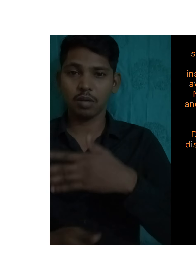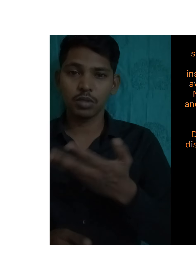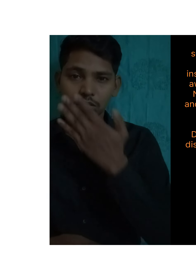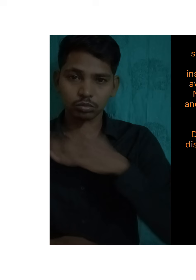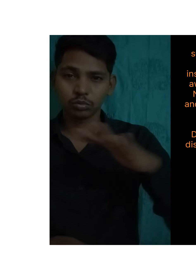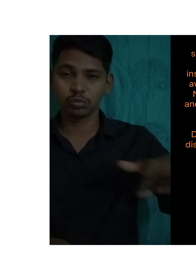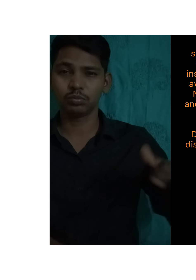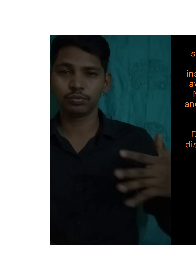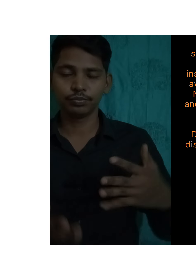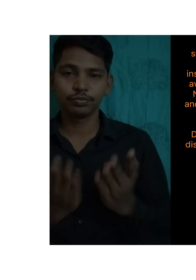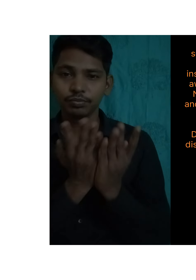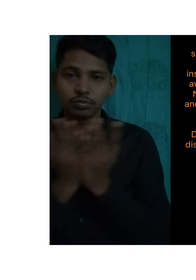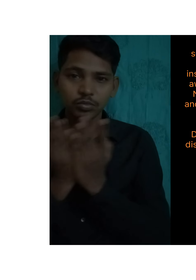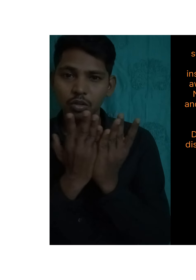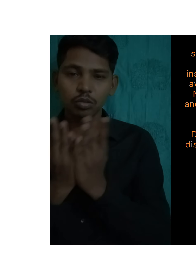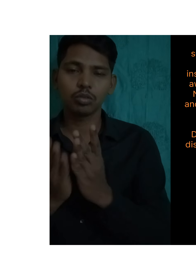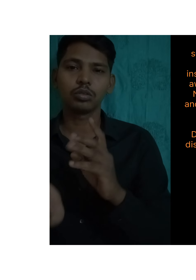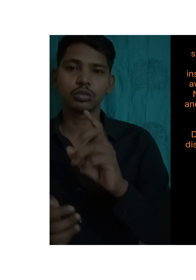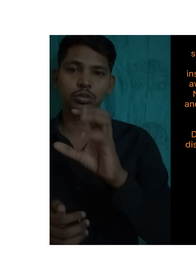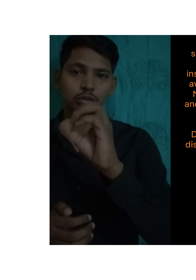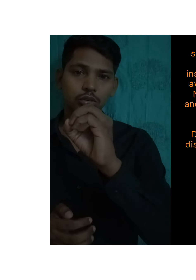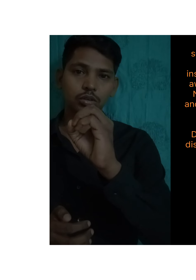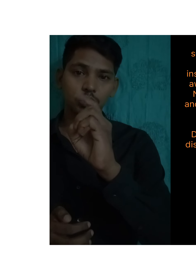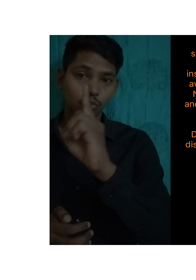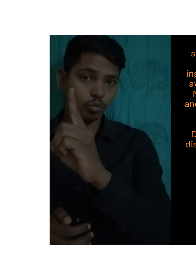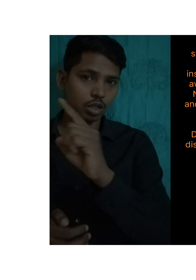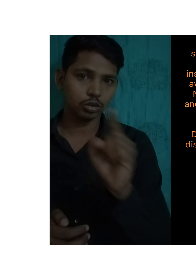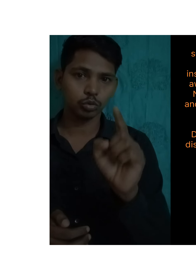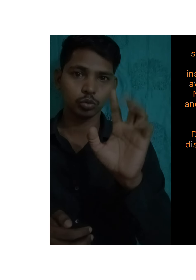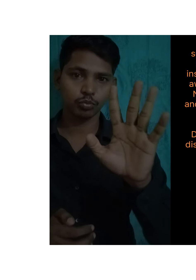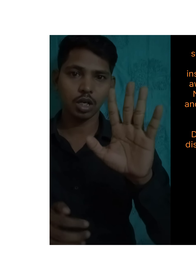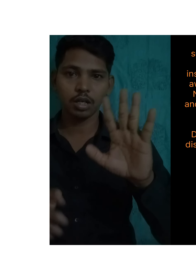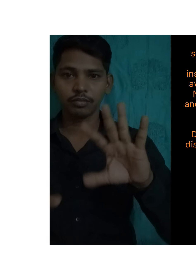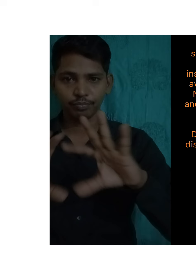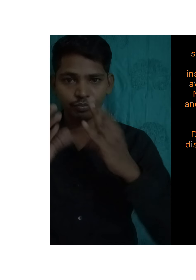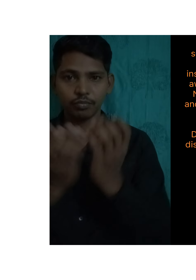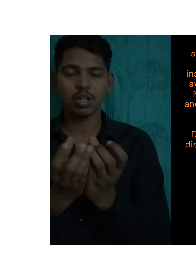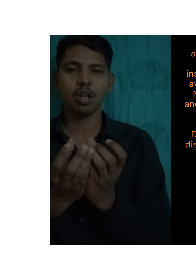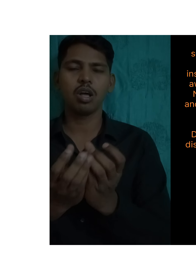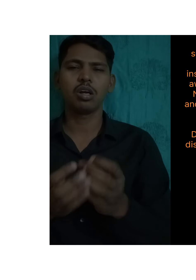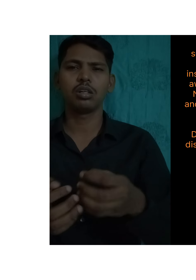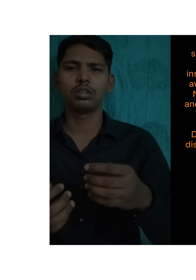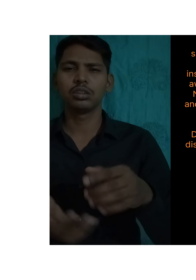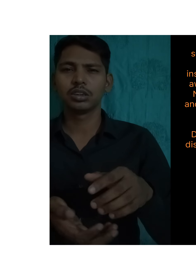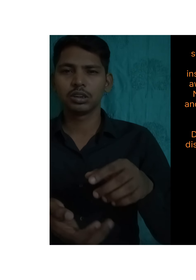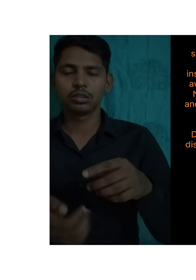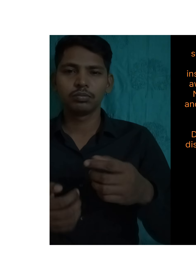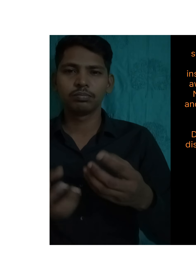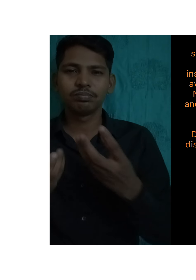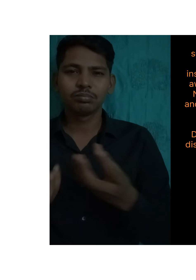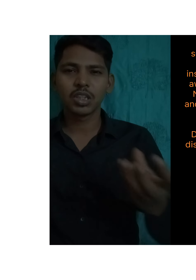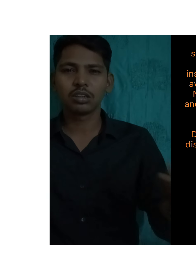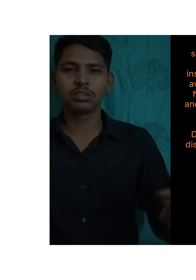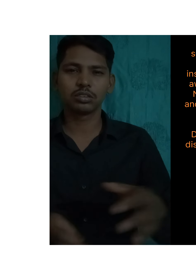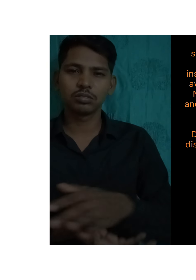की परिस्थितियाँ चल रही हैं दिव्यांग बच्चों के शिक्षा दीक्षा के लिए। बिल्कुल भी सुविधाओं का अभाव है।